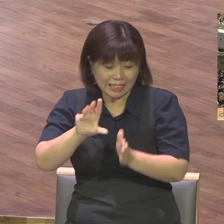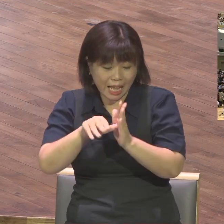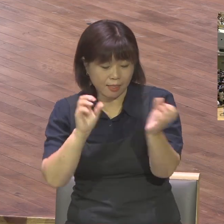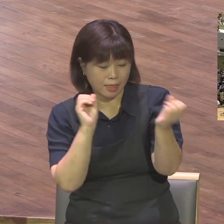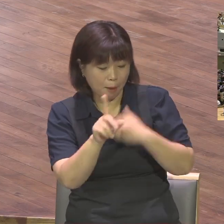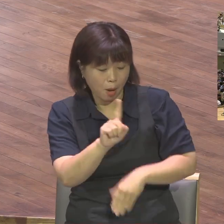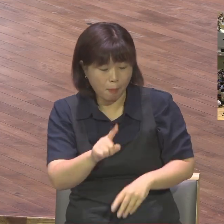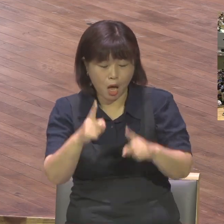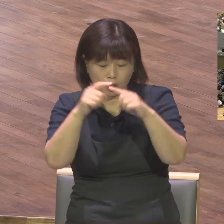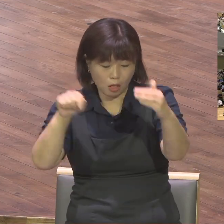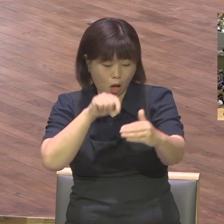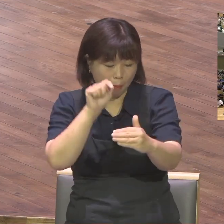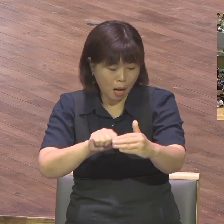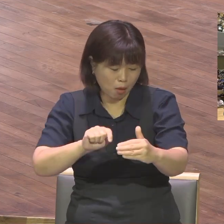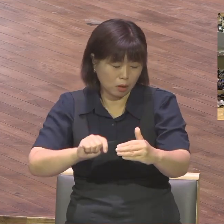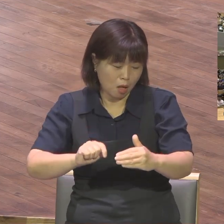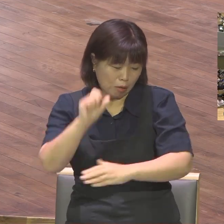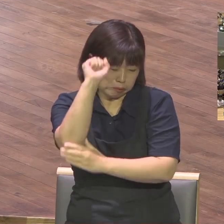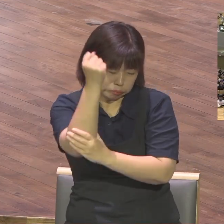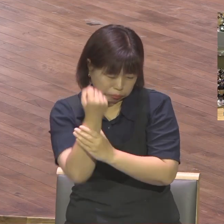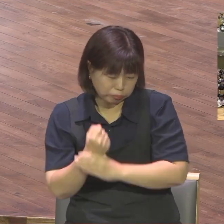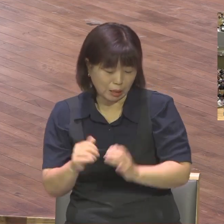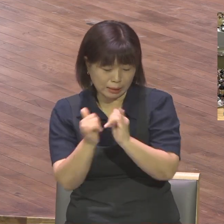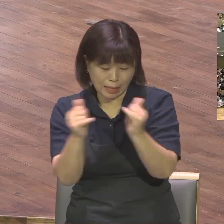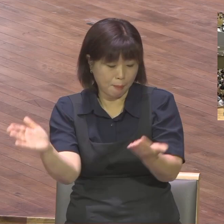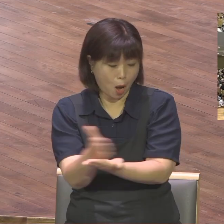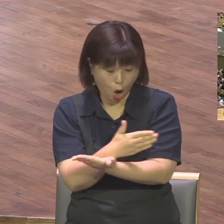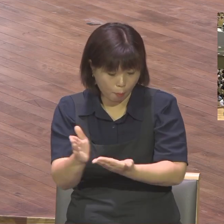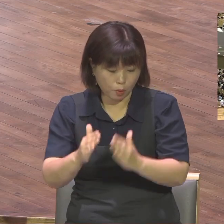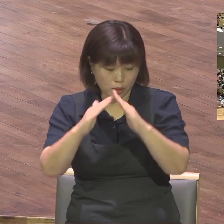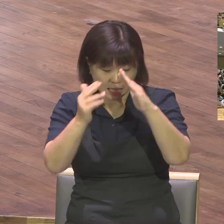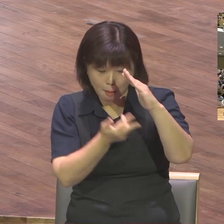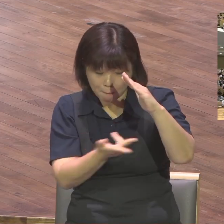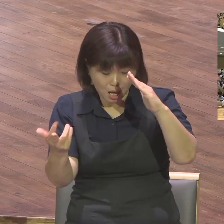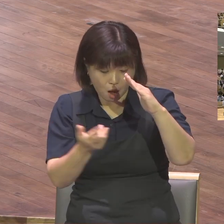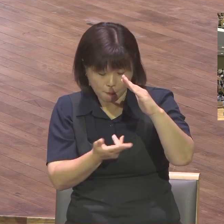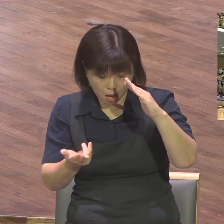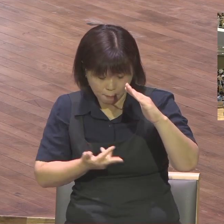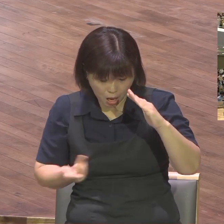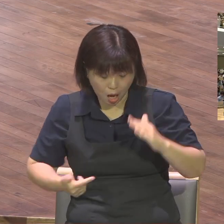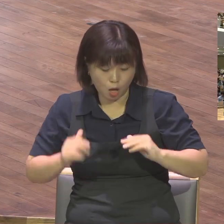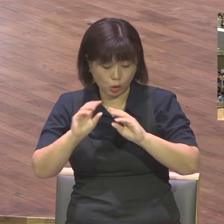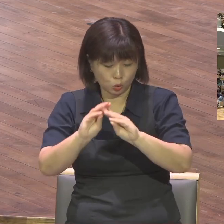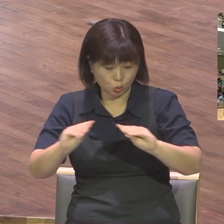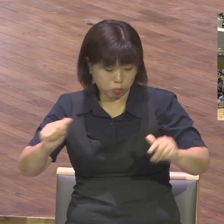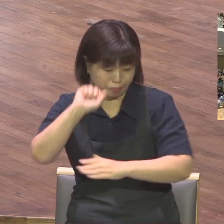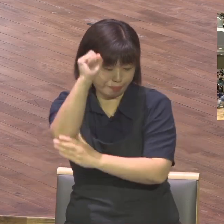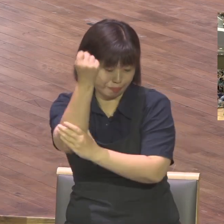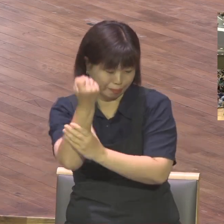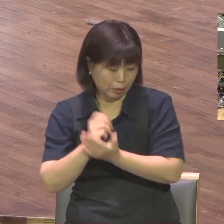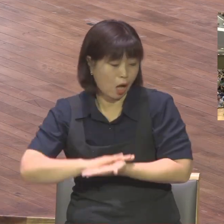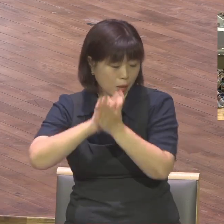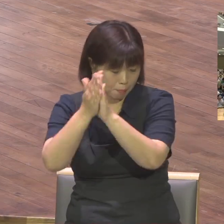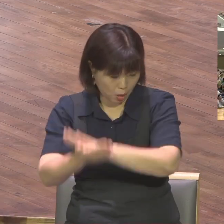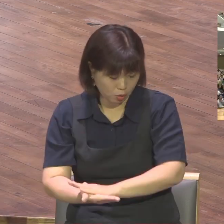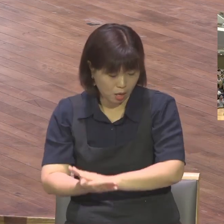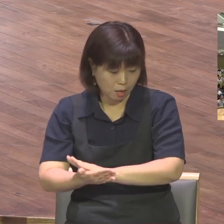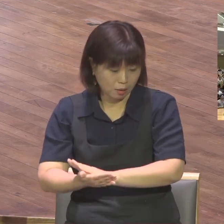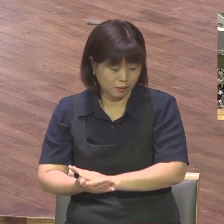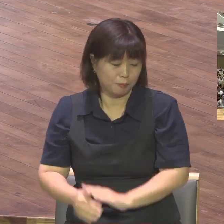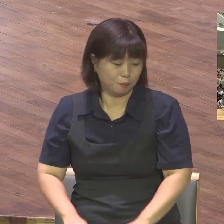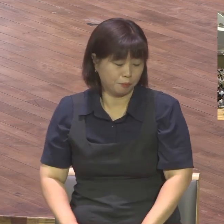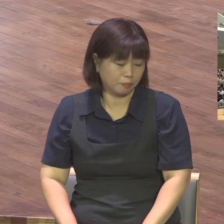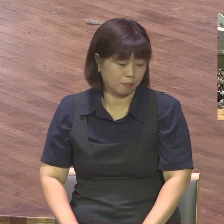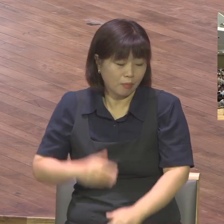대답하시되 성읍들은 황폐하여 주민이 없으며 가옥들에는 사람이 없고 이 토지는 황폐하게 되며 두 절